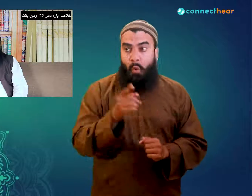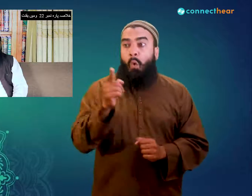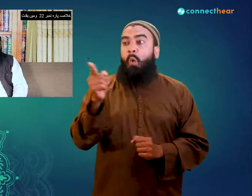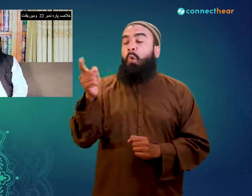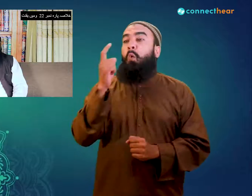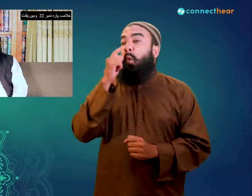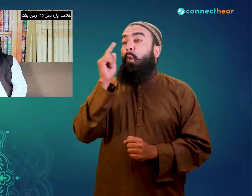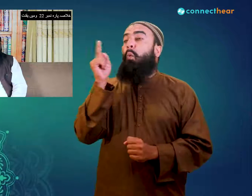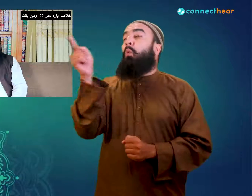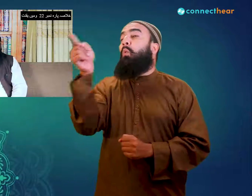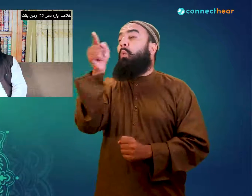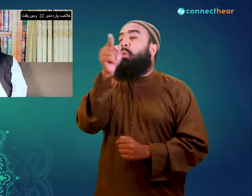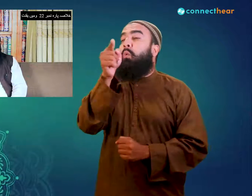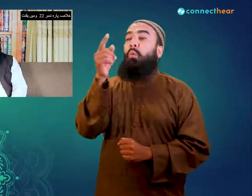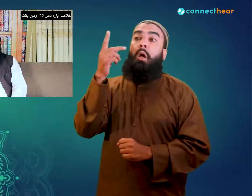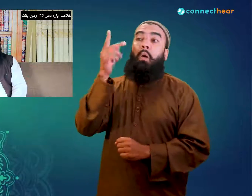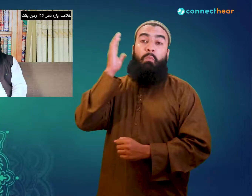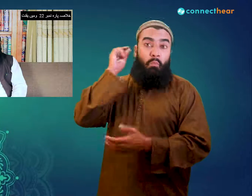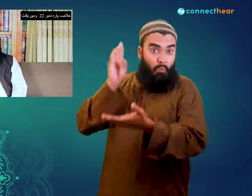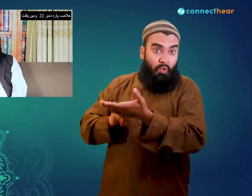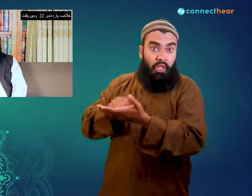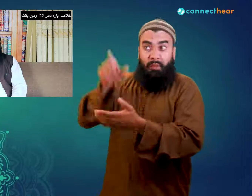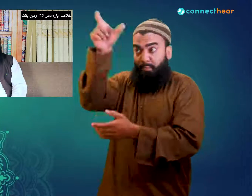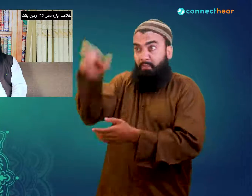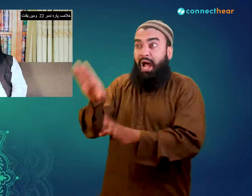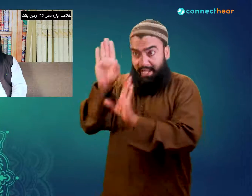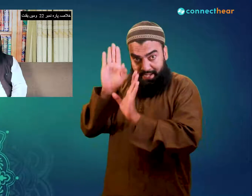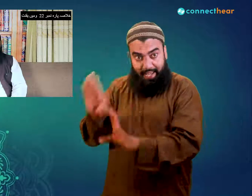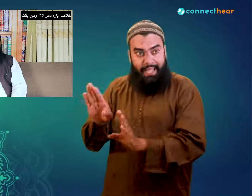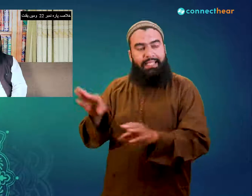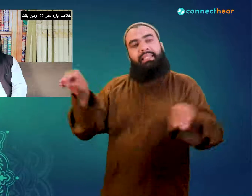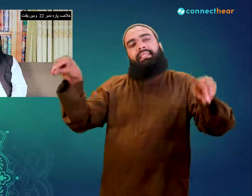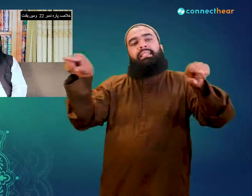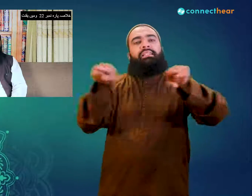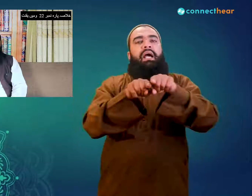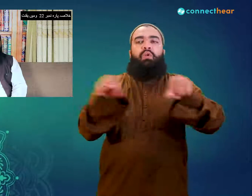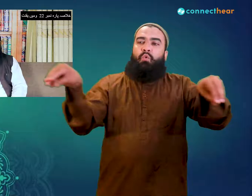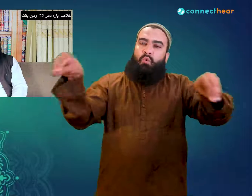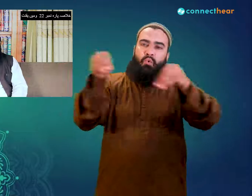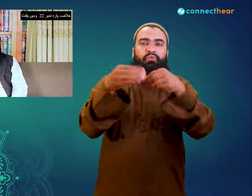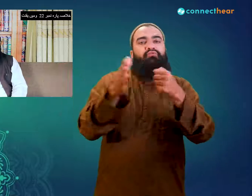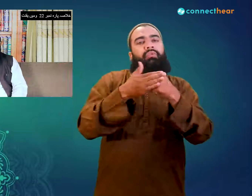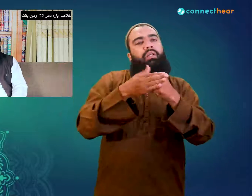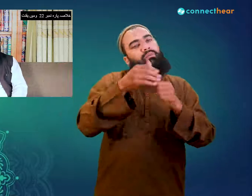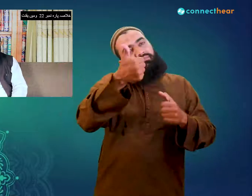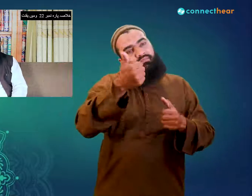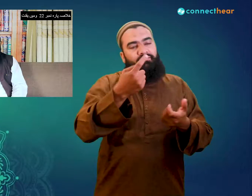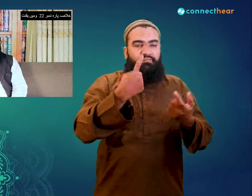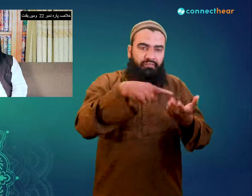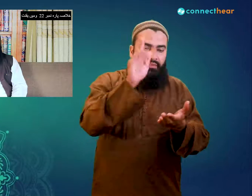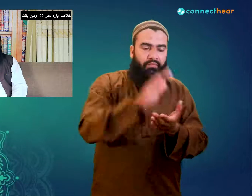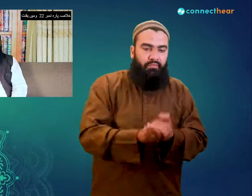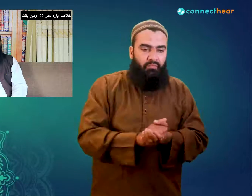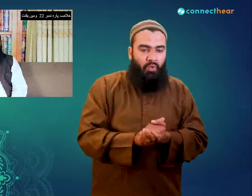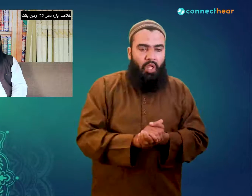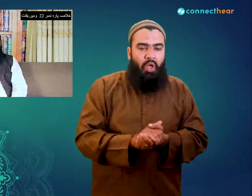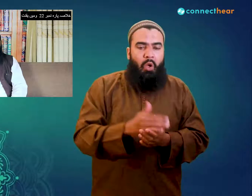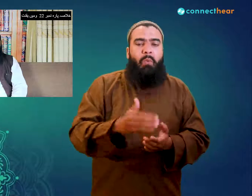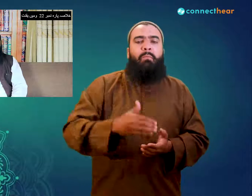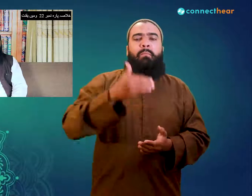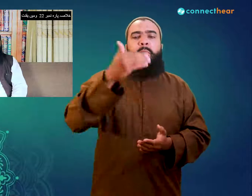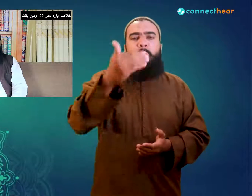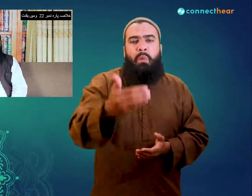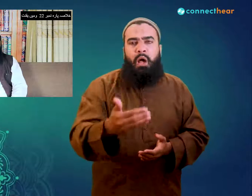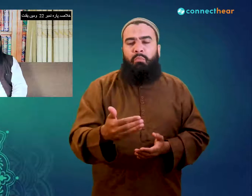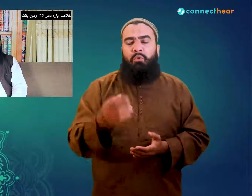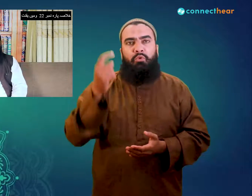بعد نکاح کے بعد خلوت صحیحہ سے پہلے طلاق کی نوبت آ جائے تو عورت پر